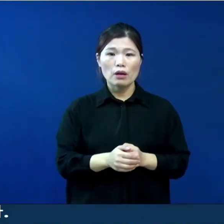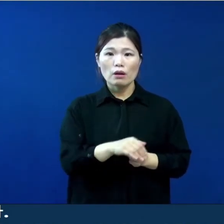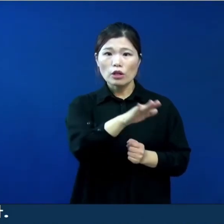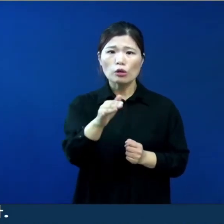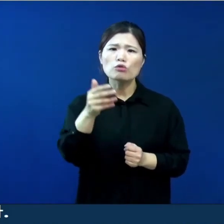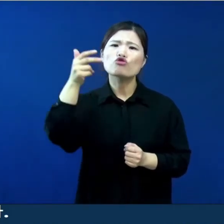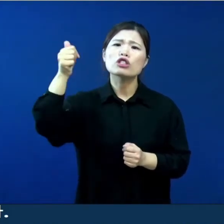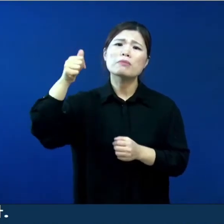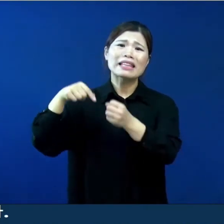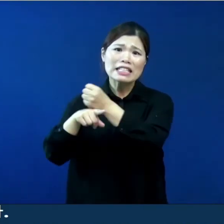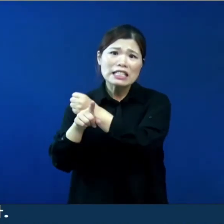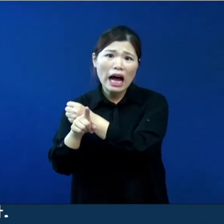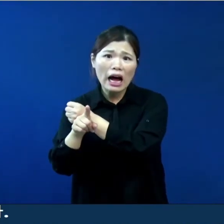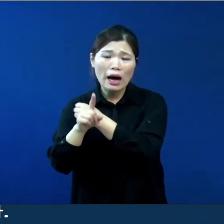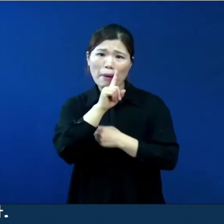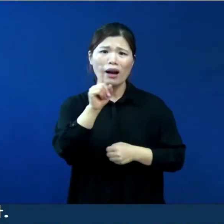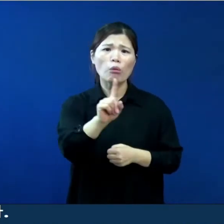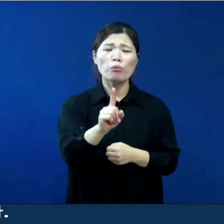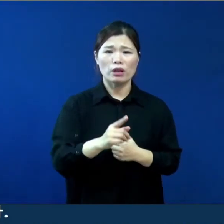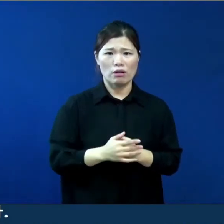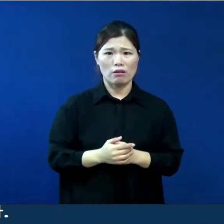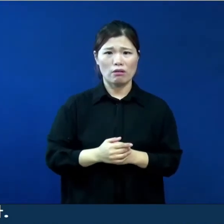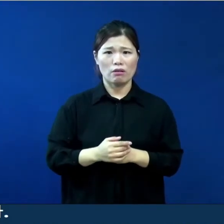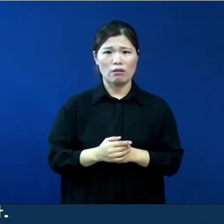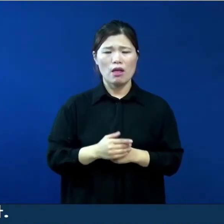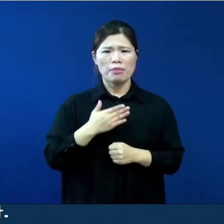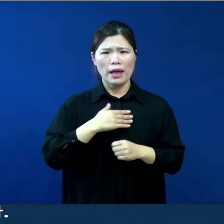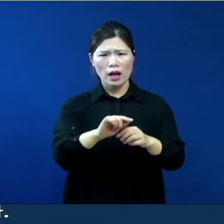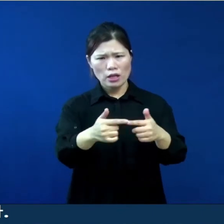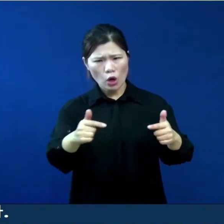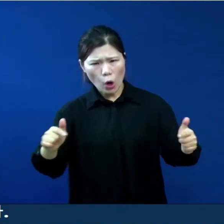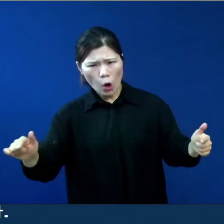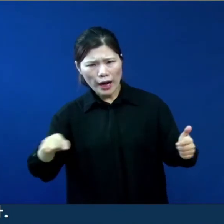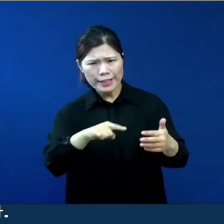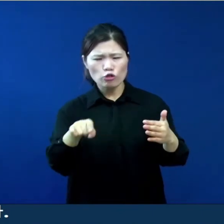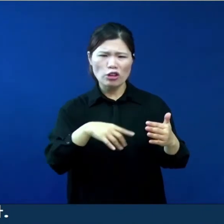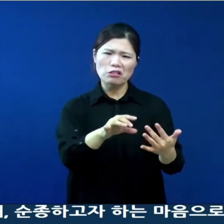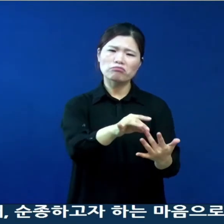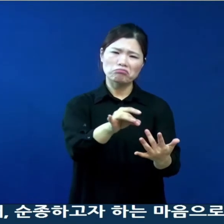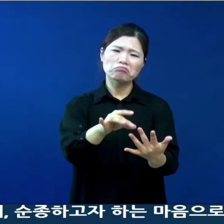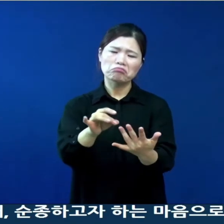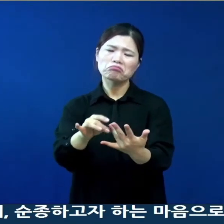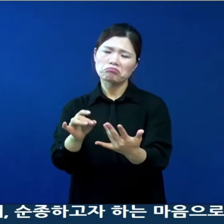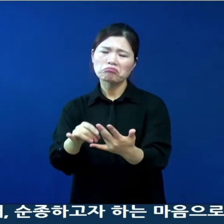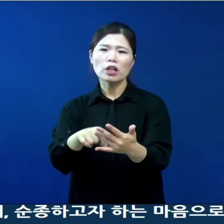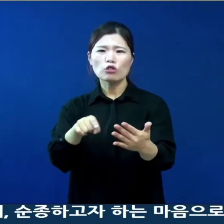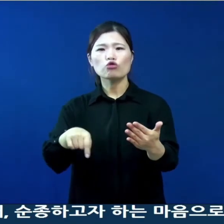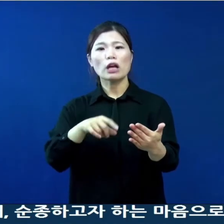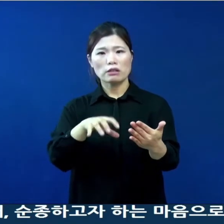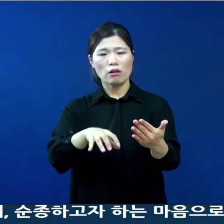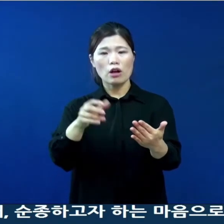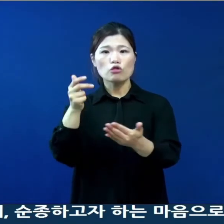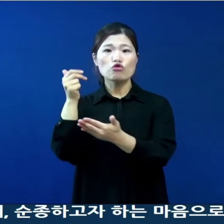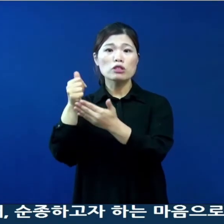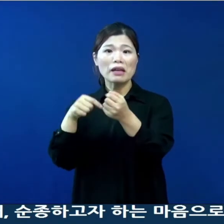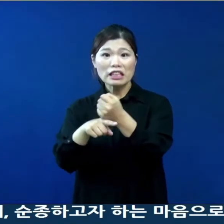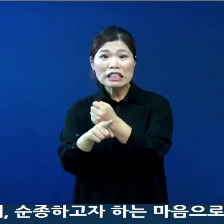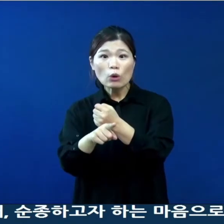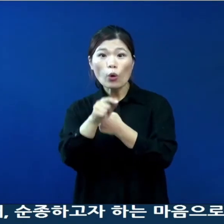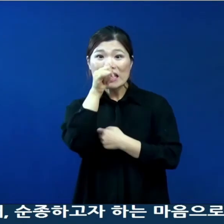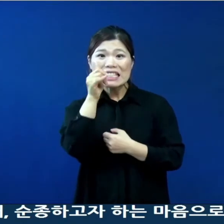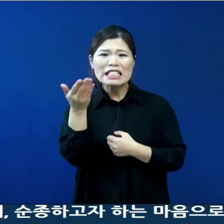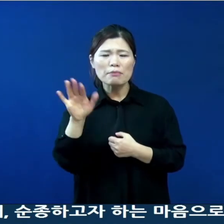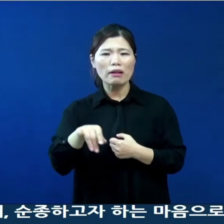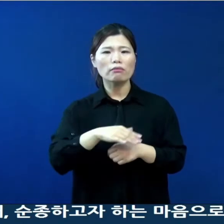무게로 다가오십니까? 그저 여러 가지 내가 선택할 수 있는 선택지 중에 주님의 뜻도 있는데